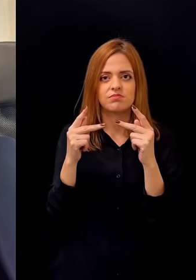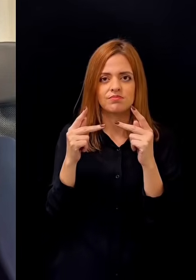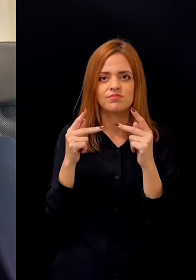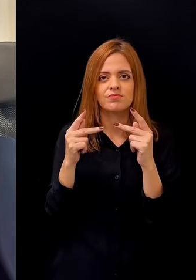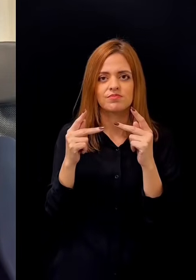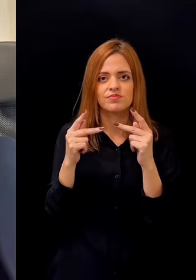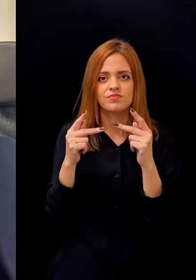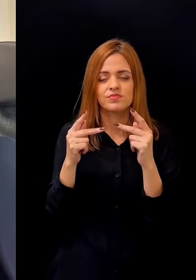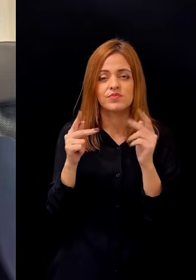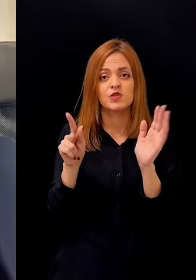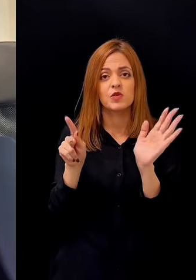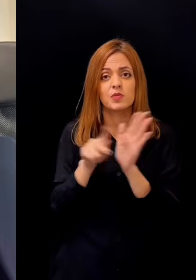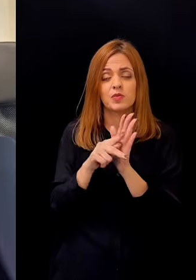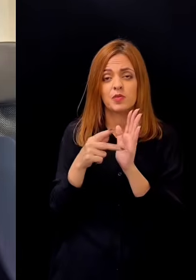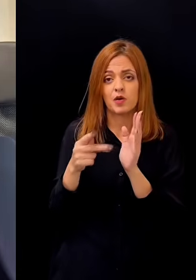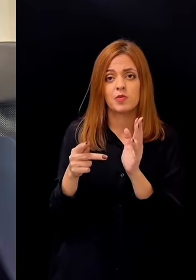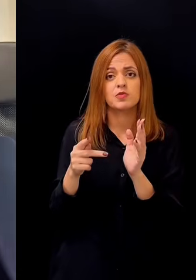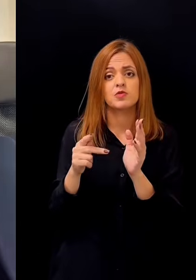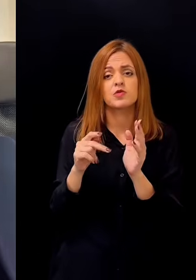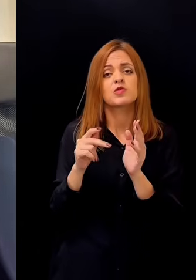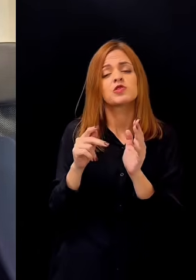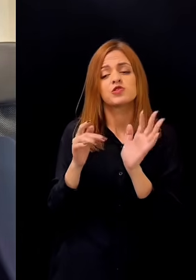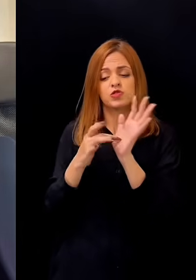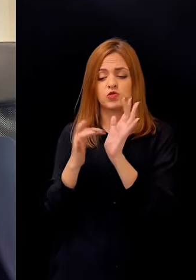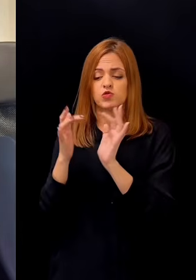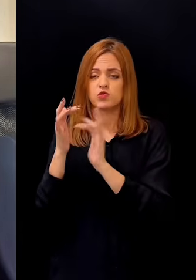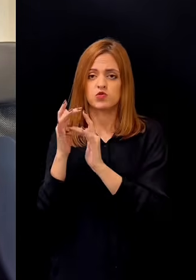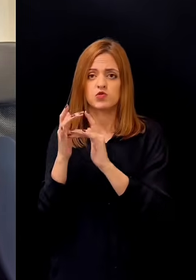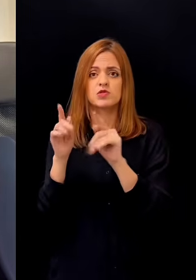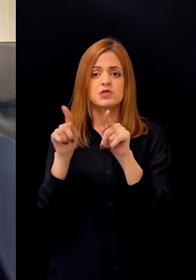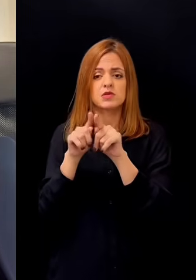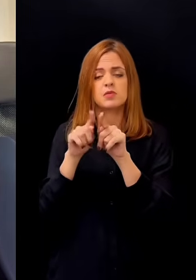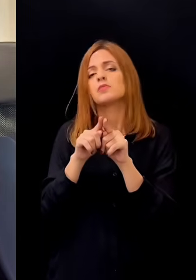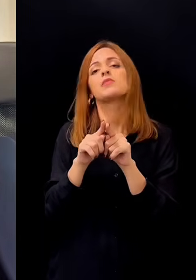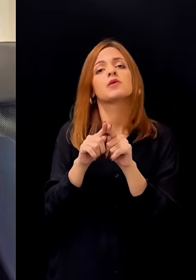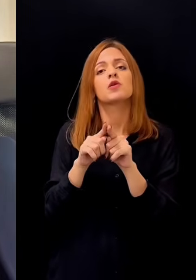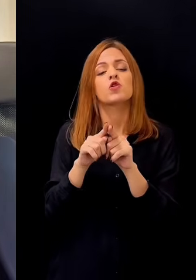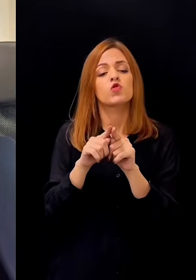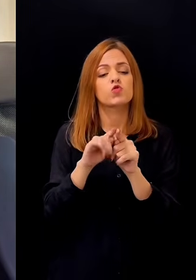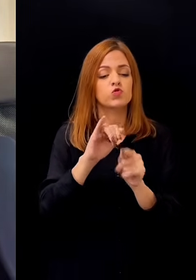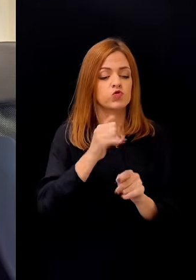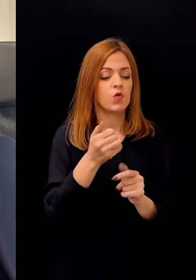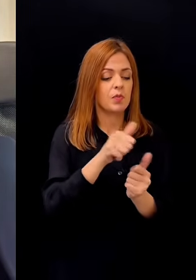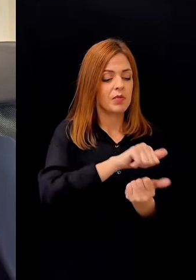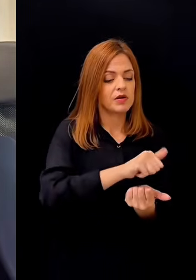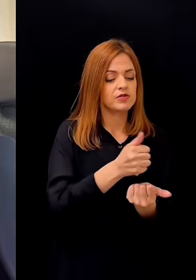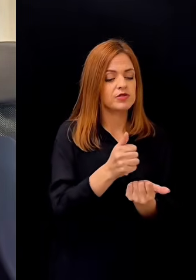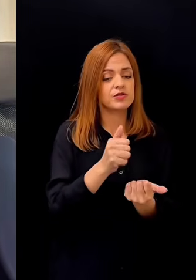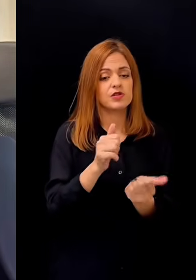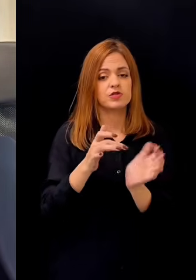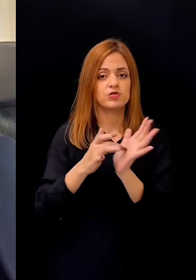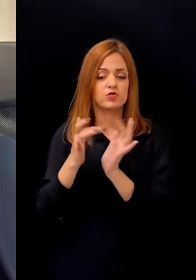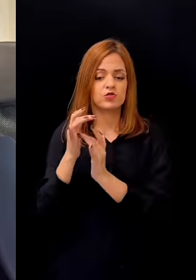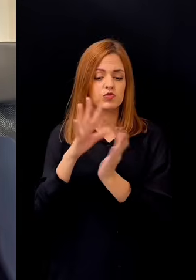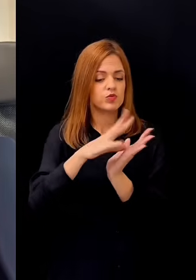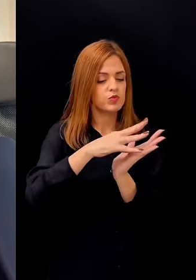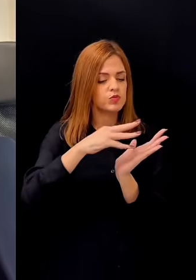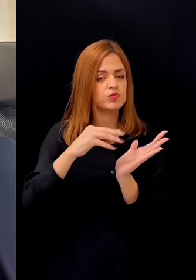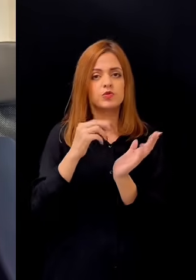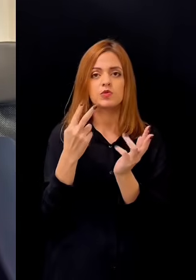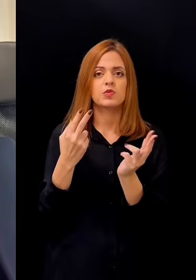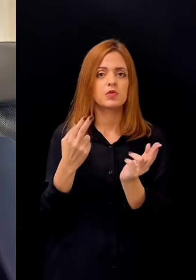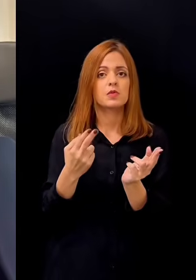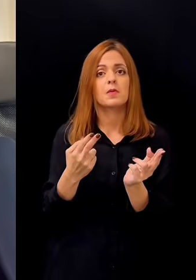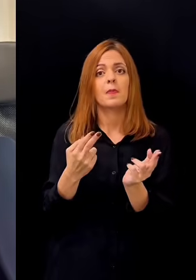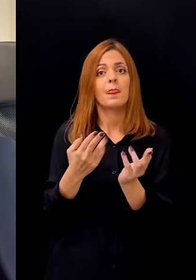que João Batista falou e que Jesus repetiu é chegado